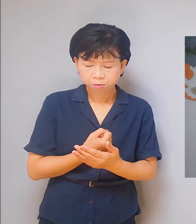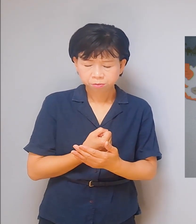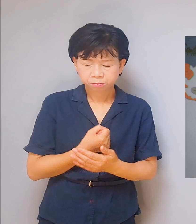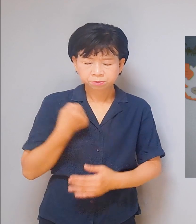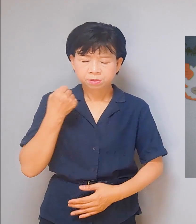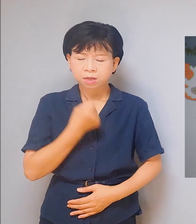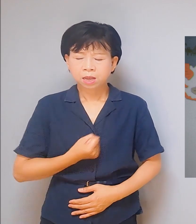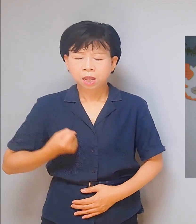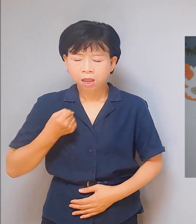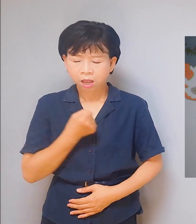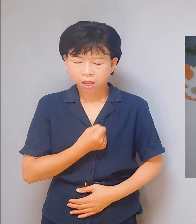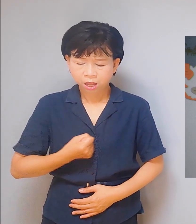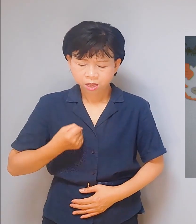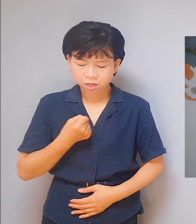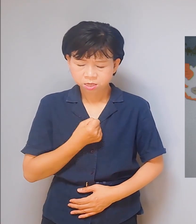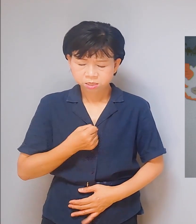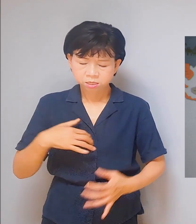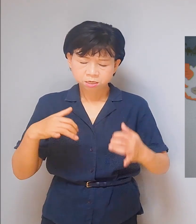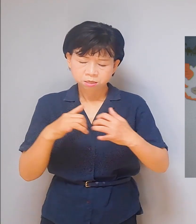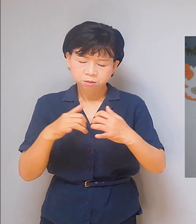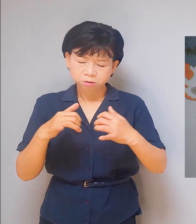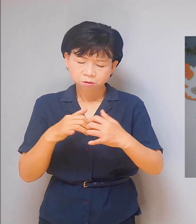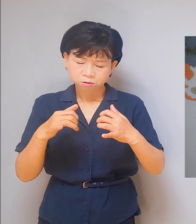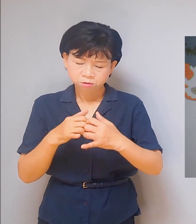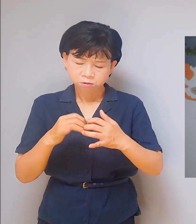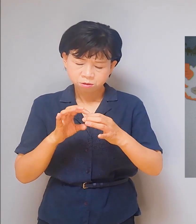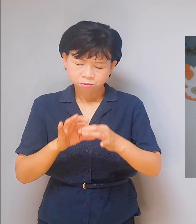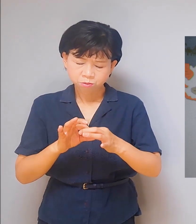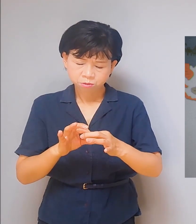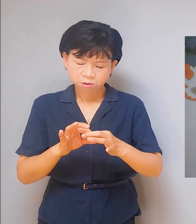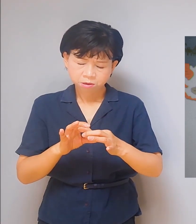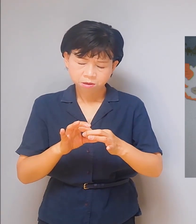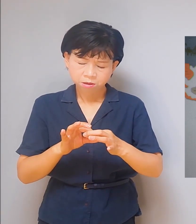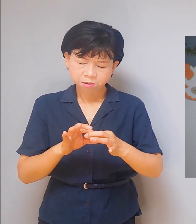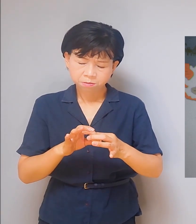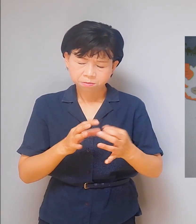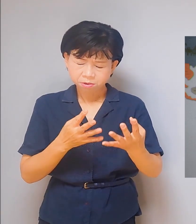한, 이 전쟁을 통해서 너무 많은